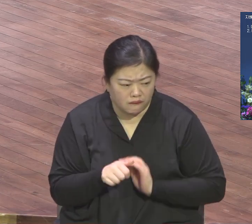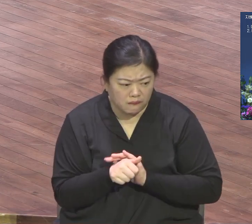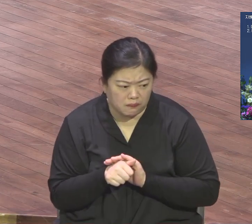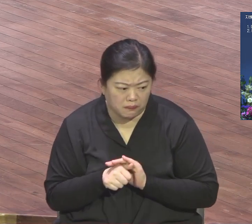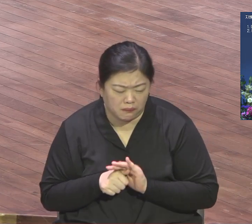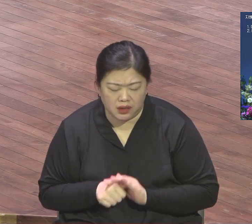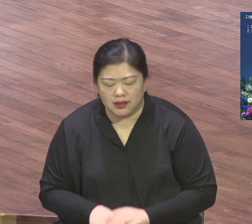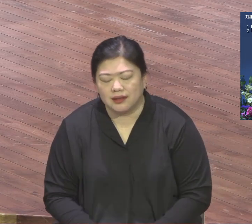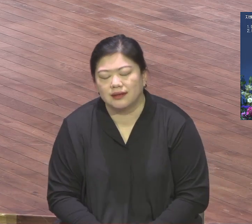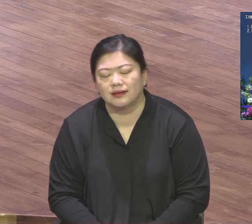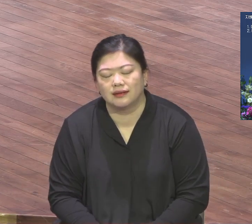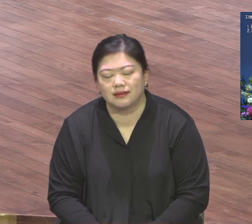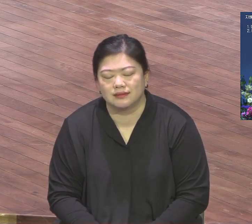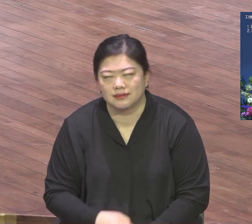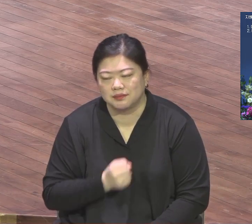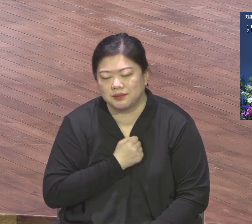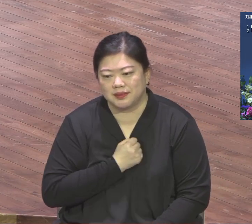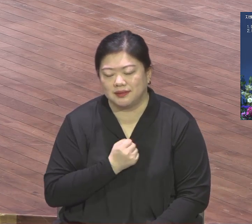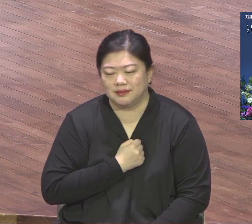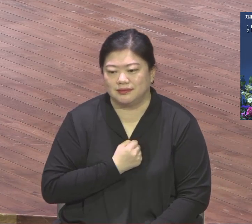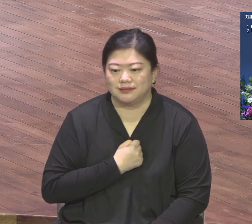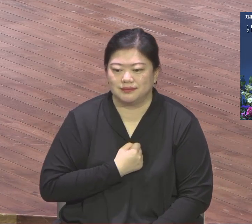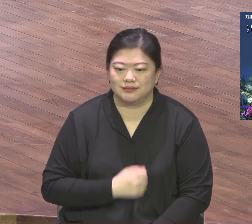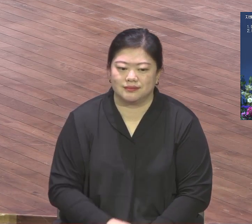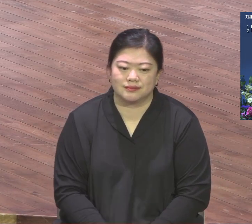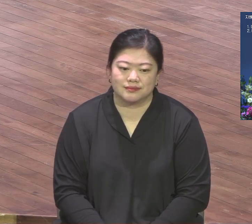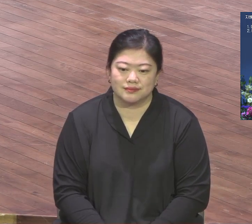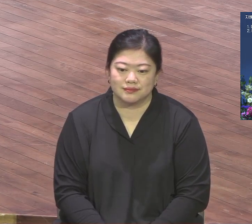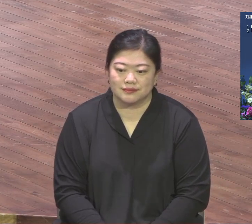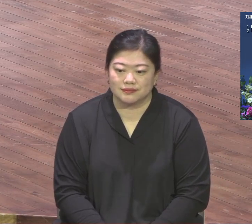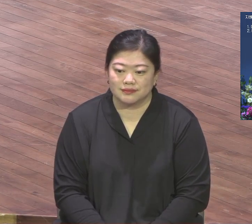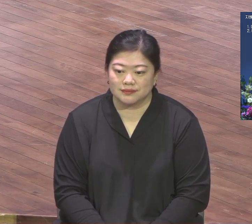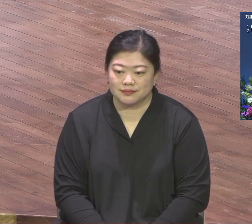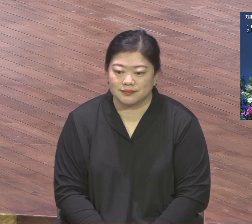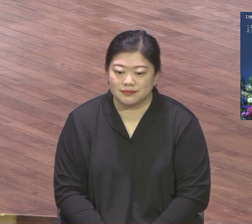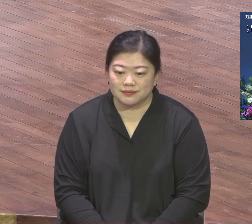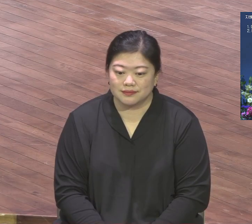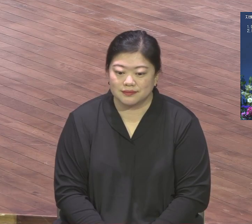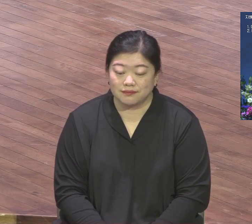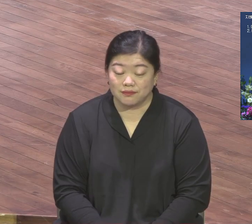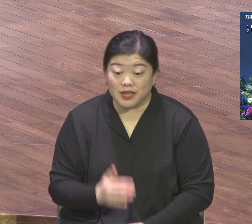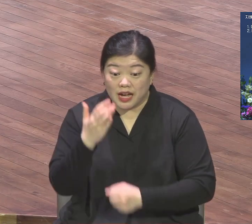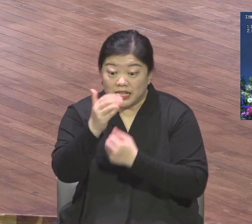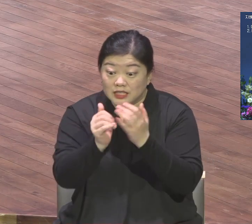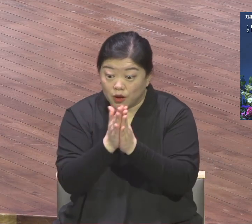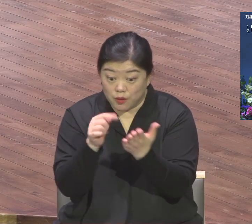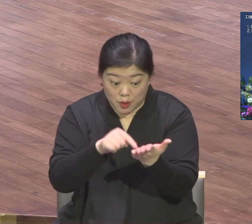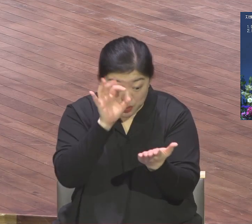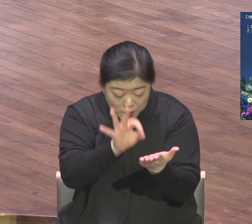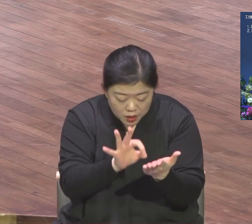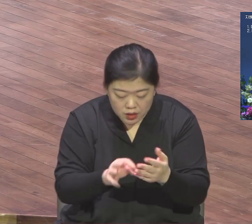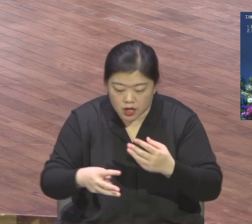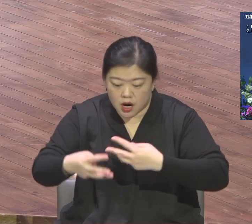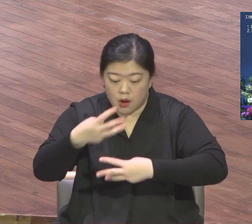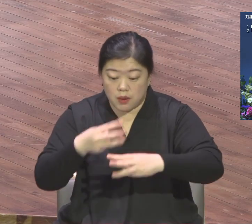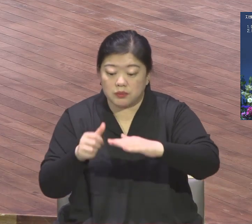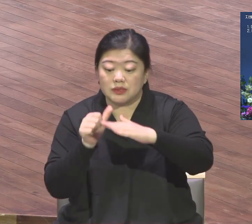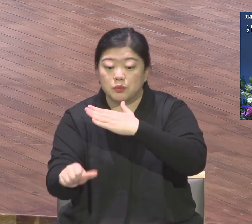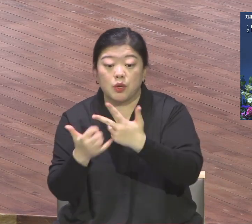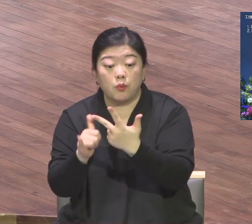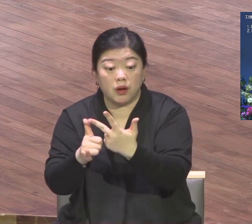아멘. 그래. 그게 신앙인이 일곱 멤버들 다 그랬어. 성경인물들이 다 그랬다고요. 적극적